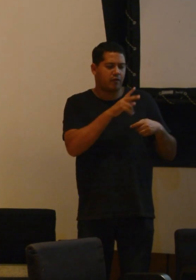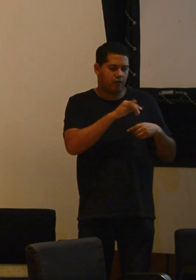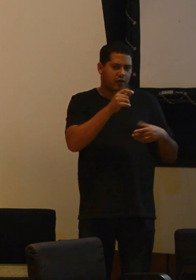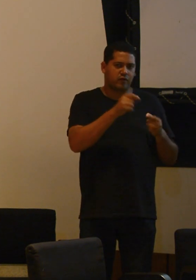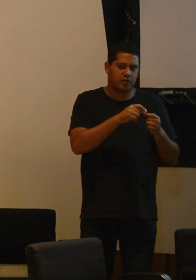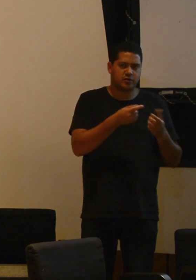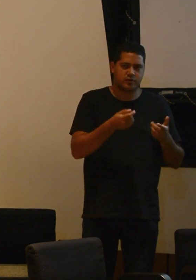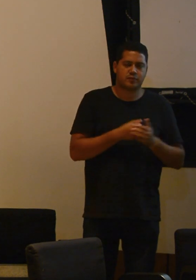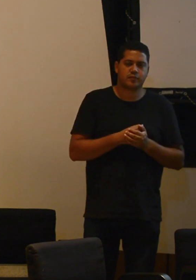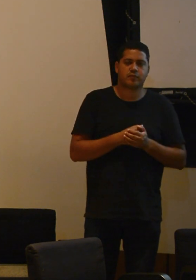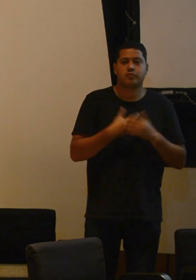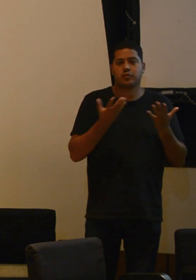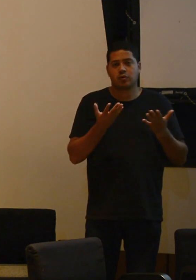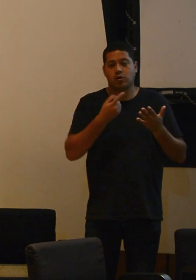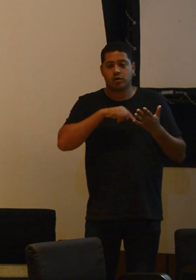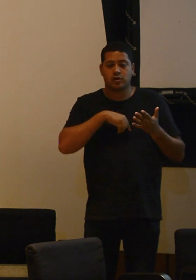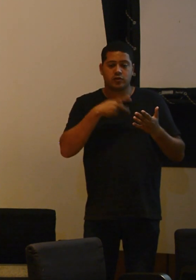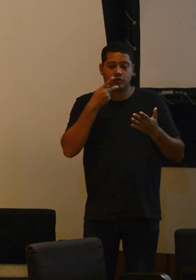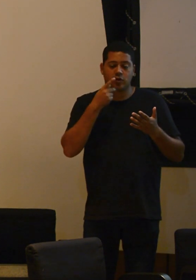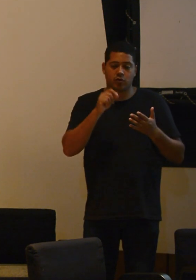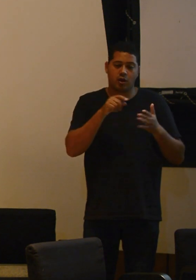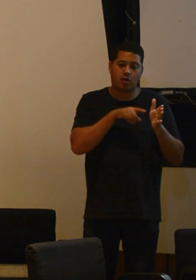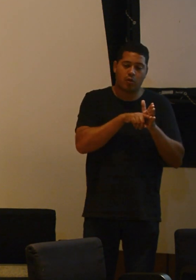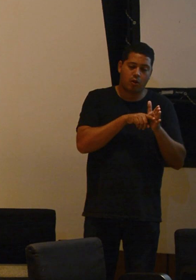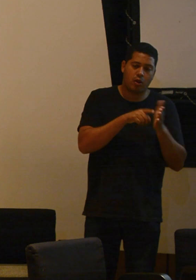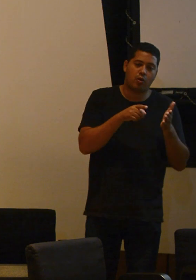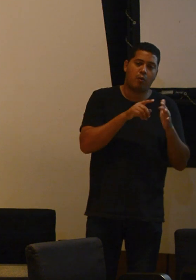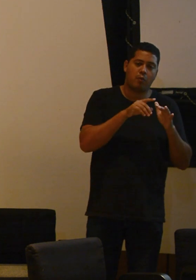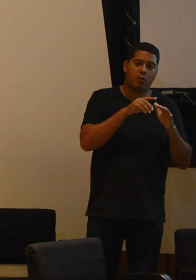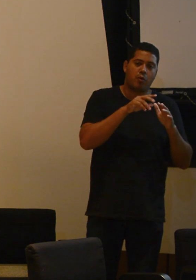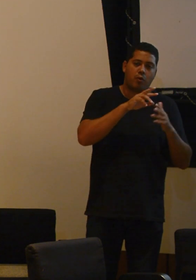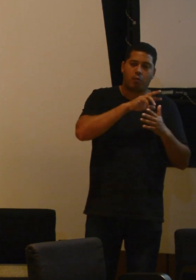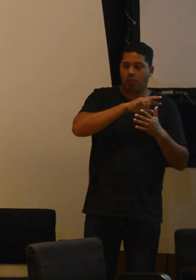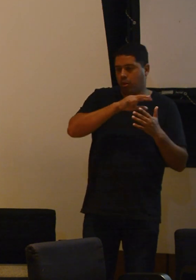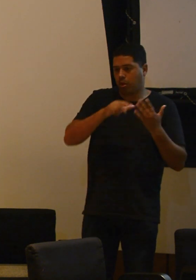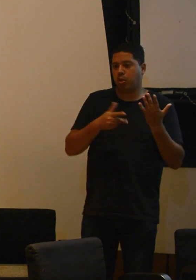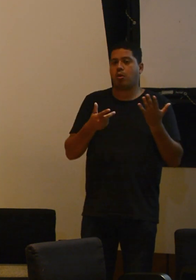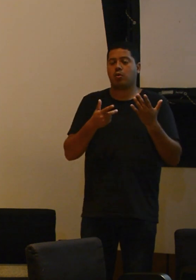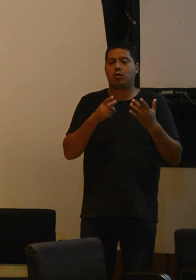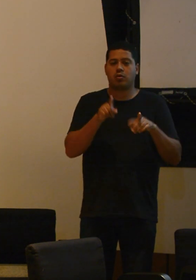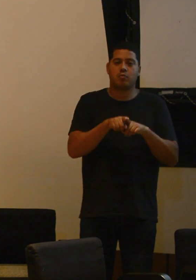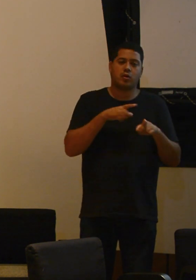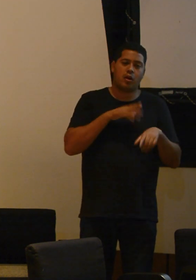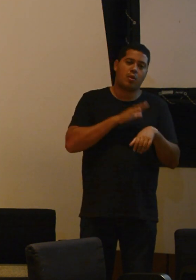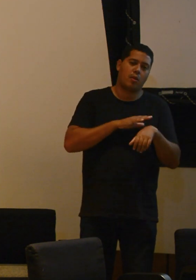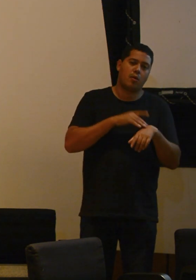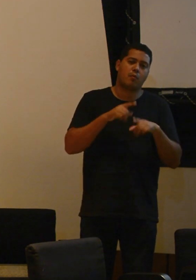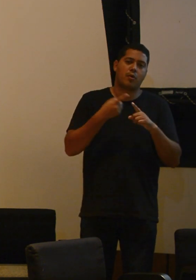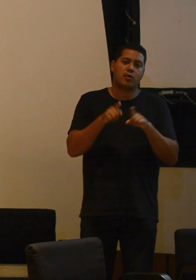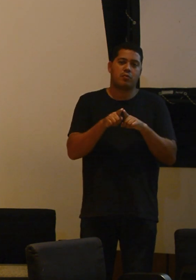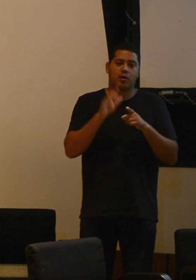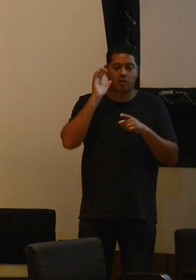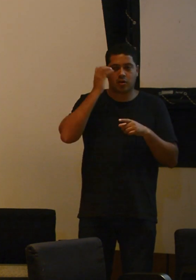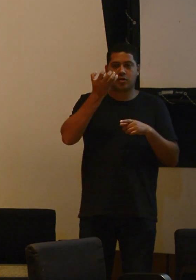fazer. Então, quando a gente fala de uma bateria, a gente tem que pensar naquilo que é viável em questão de tempo, mas que também vai